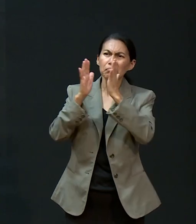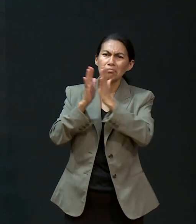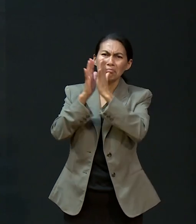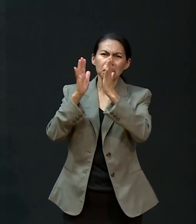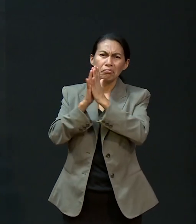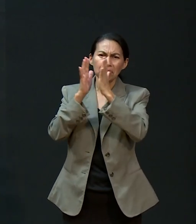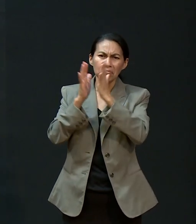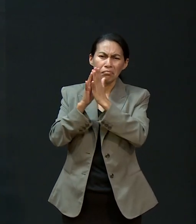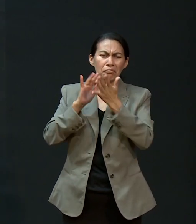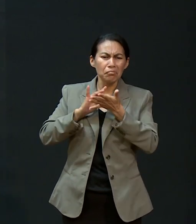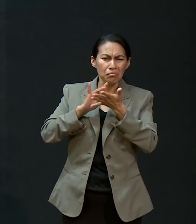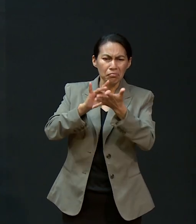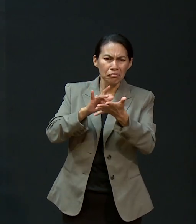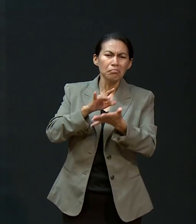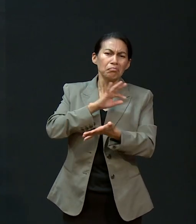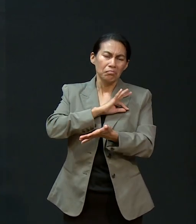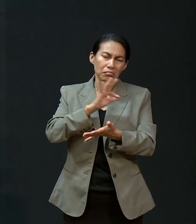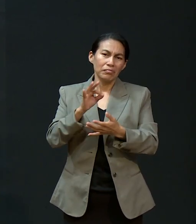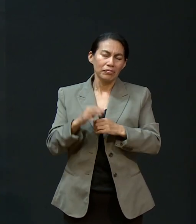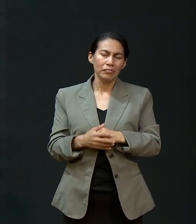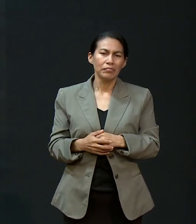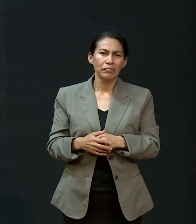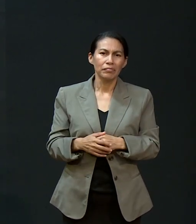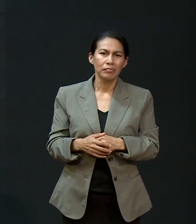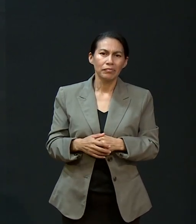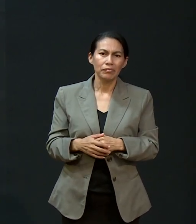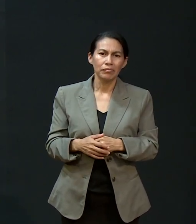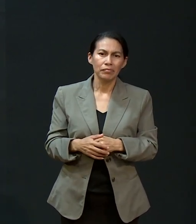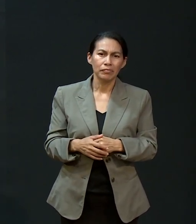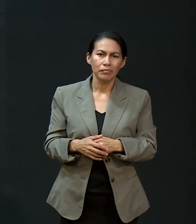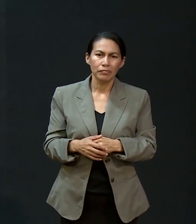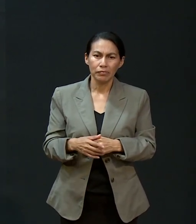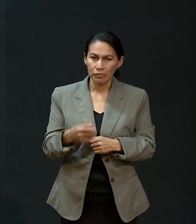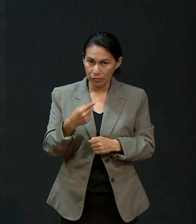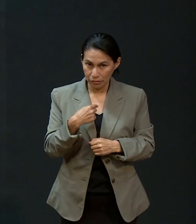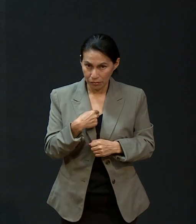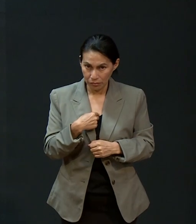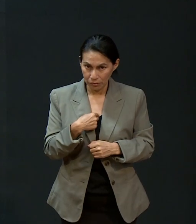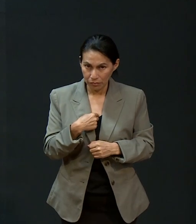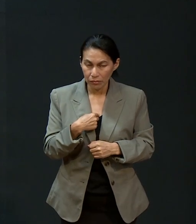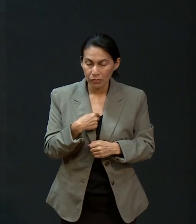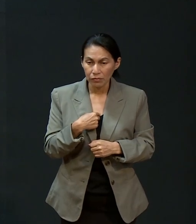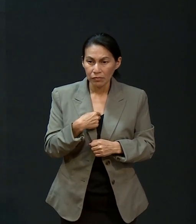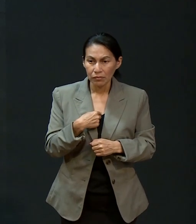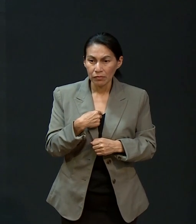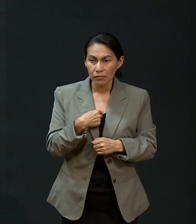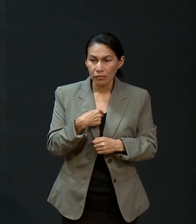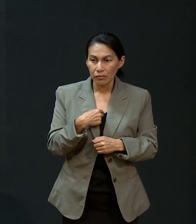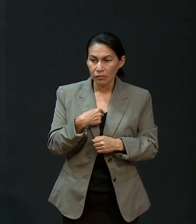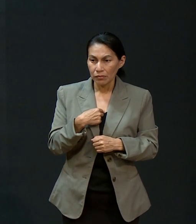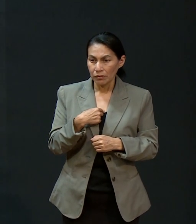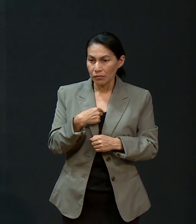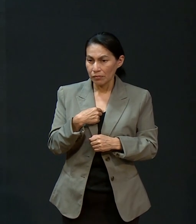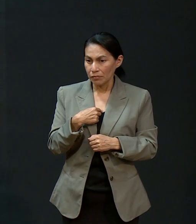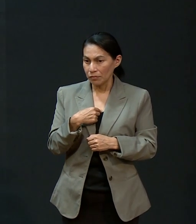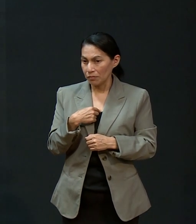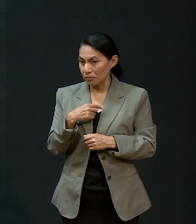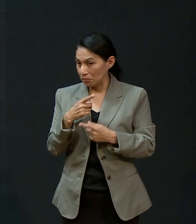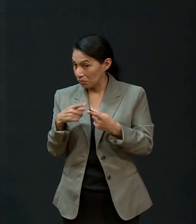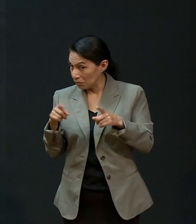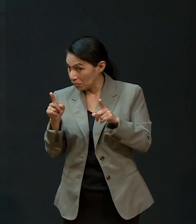puede participar y puede dar su granito. Yo le comento, no soy la mejor